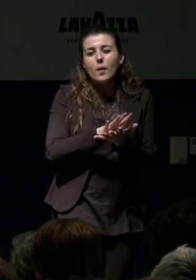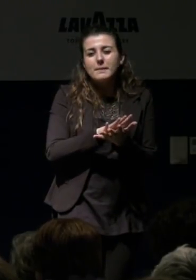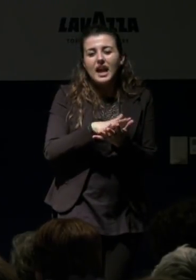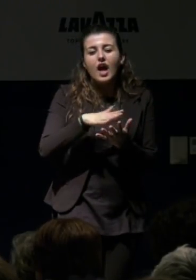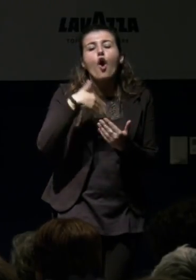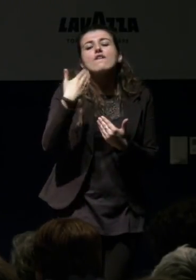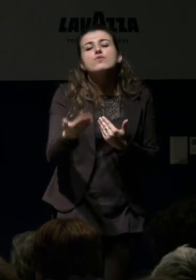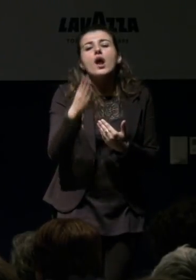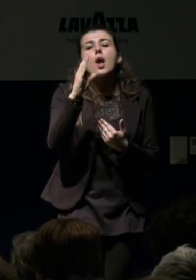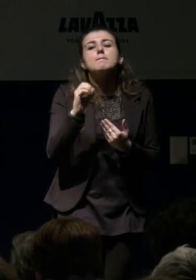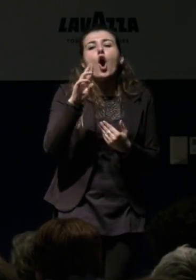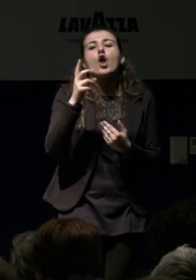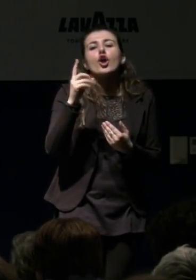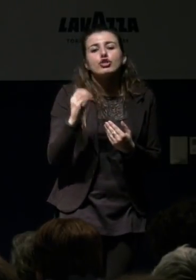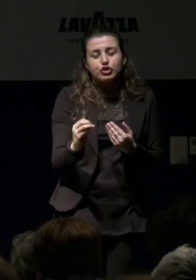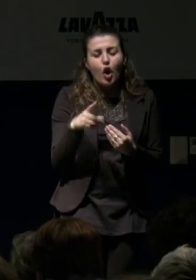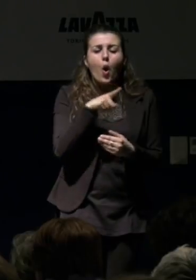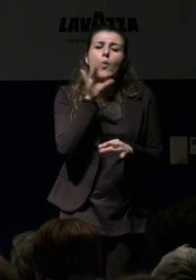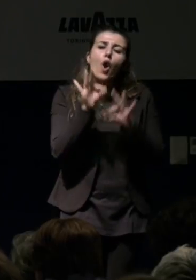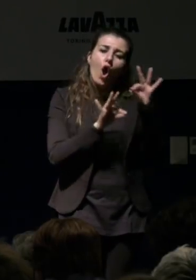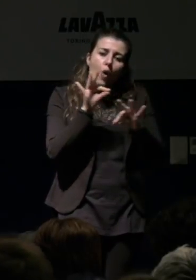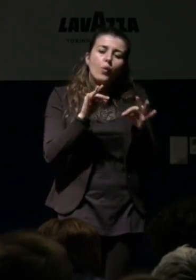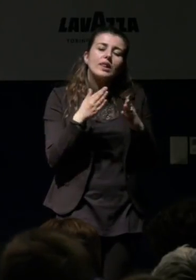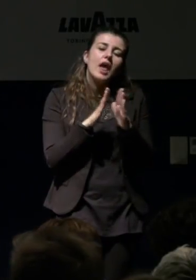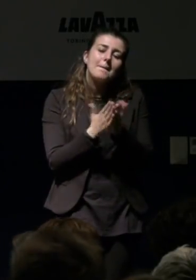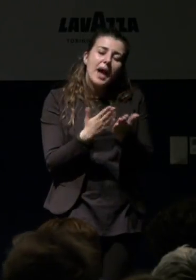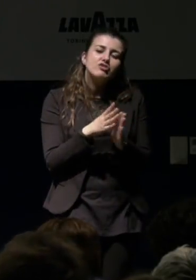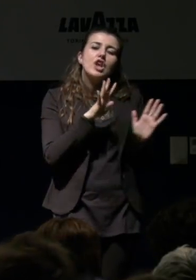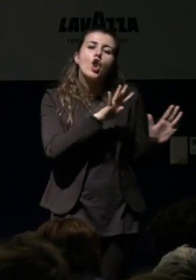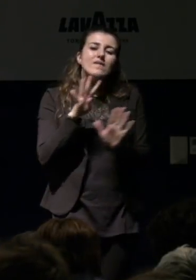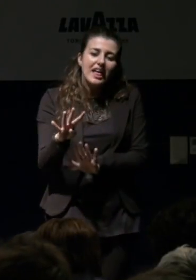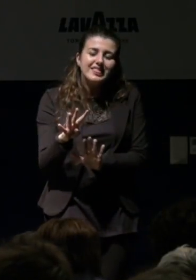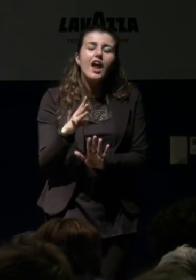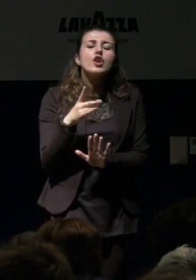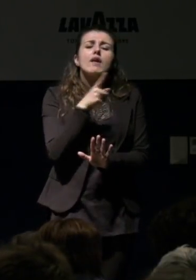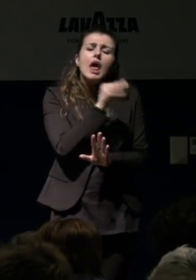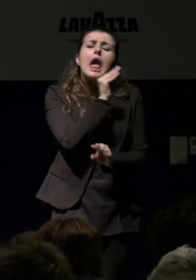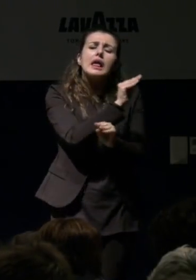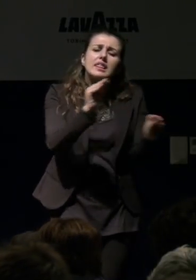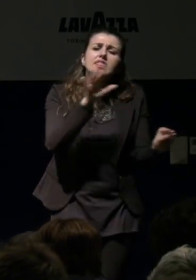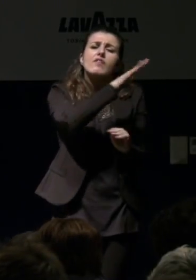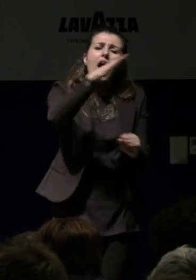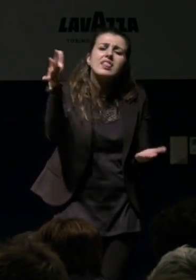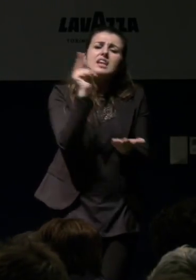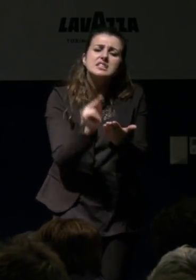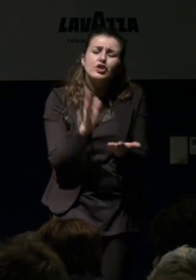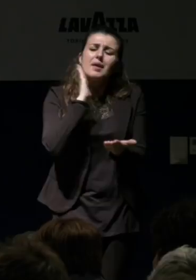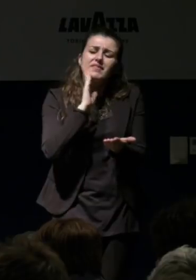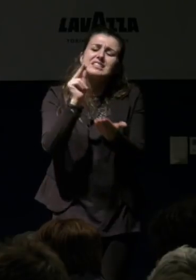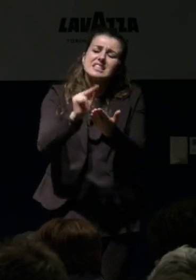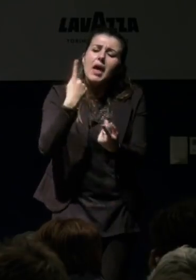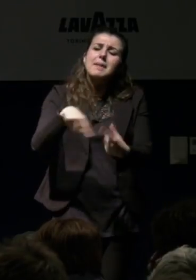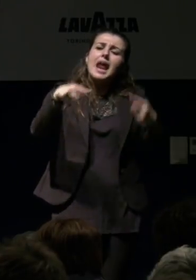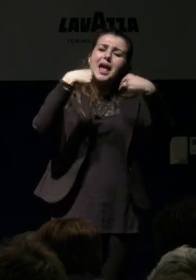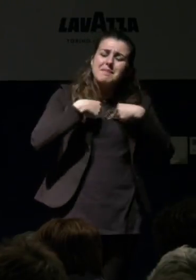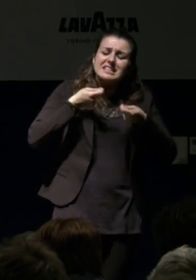un inserto che lui aveva curato per un po di tempo su pagina 99 in cui in cui chiedeva agli altri scrittori e scrivere per lui stimolando